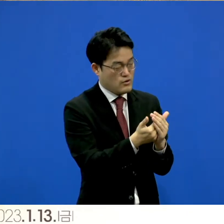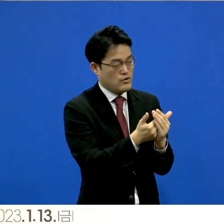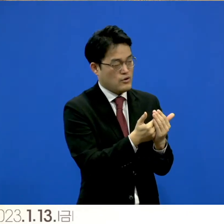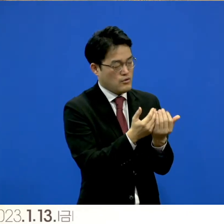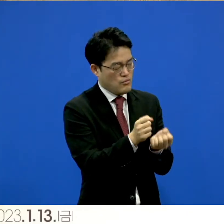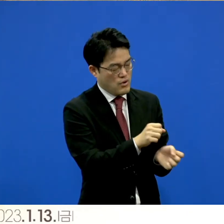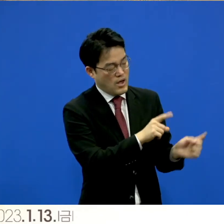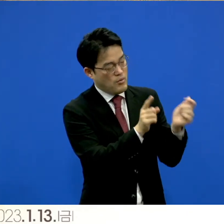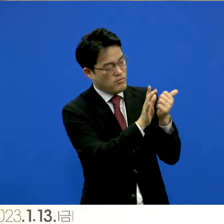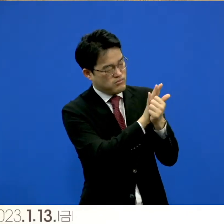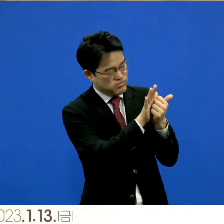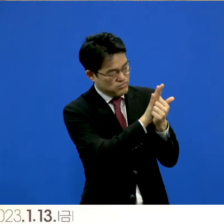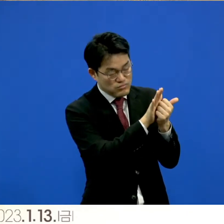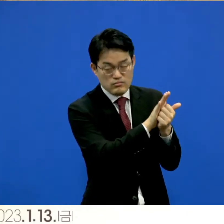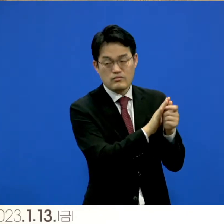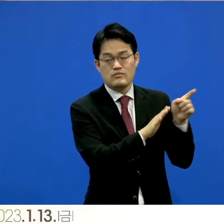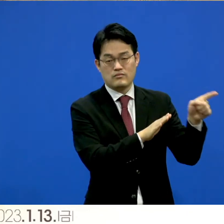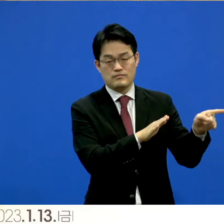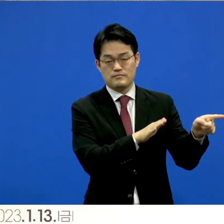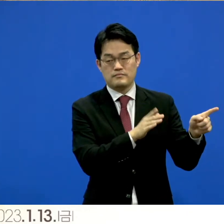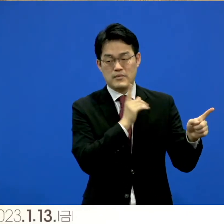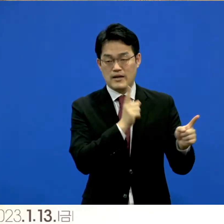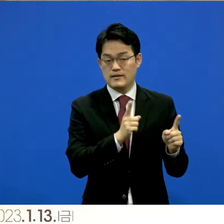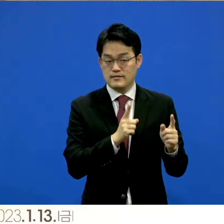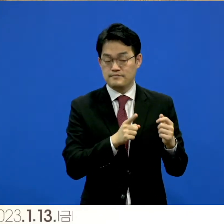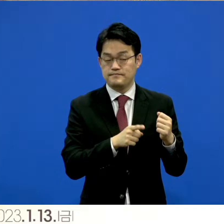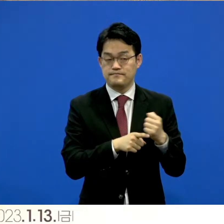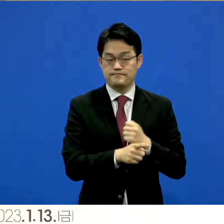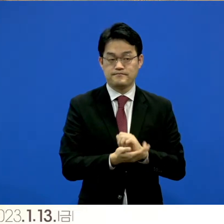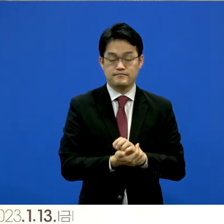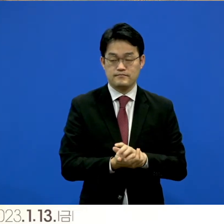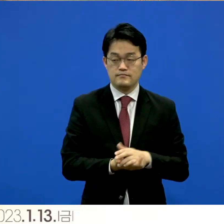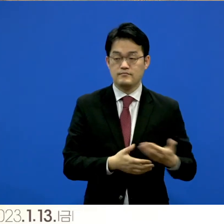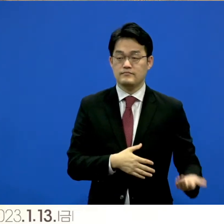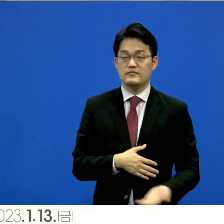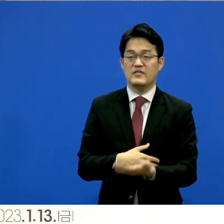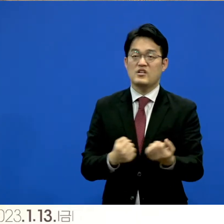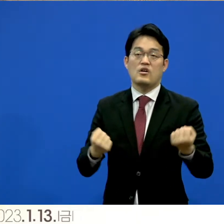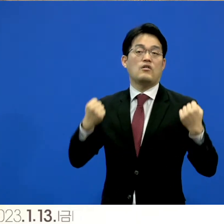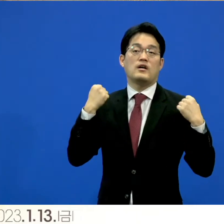여러분, 우리 건강한 인간관계에는 이 환대라는 개념이 있습니다.